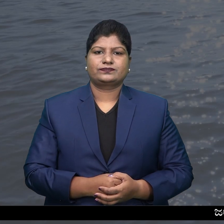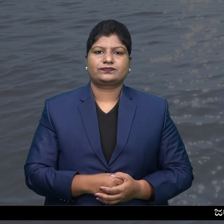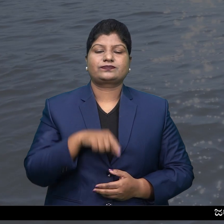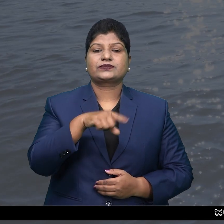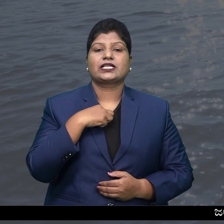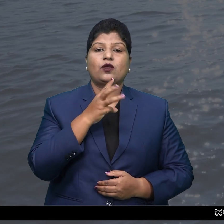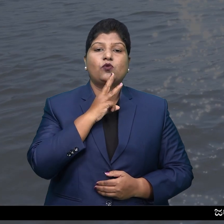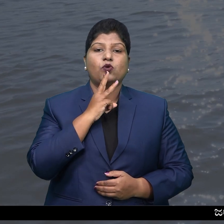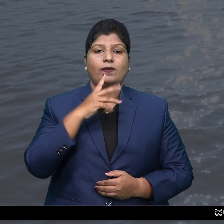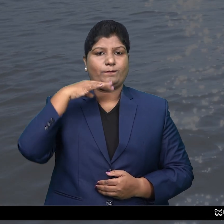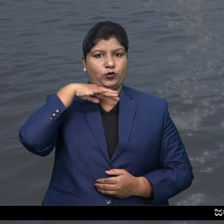ಜಲಮಾಲಿನ್ಯ